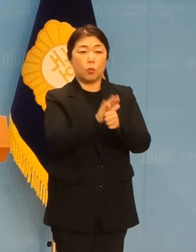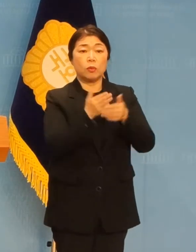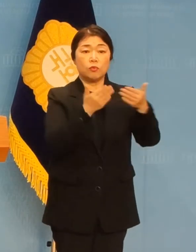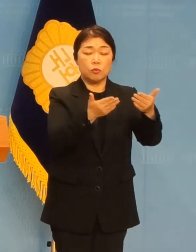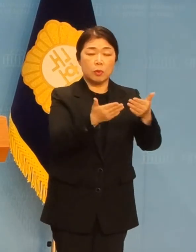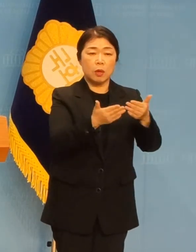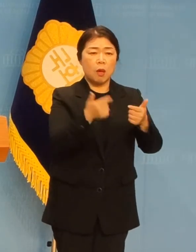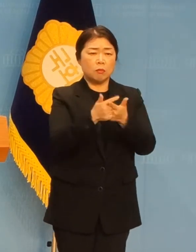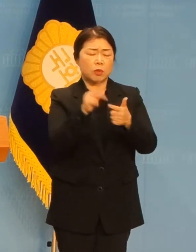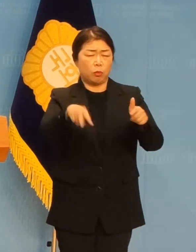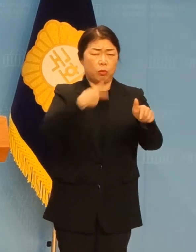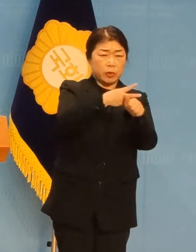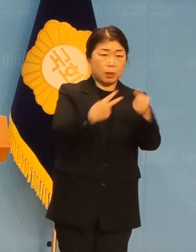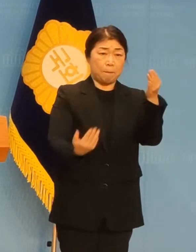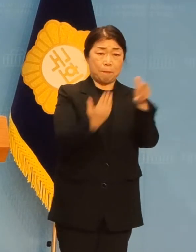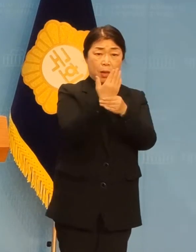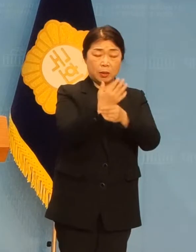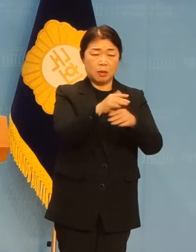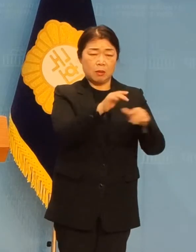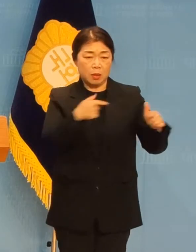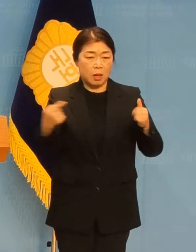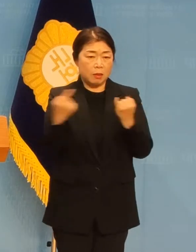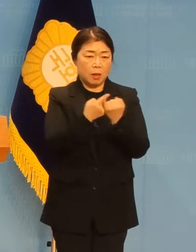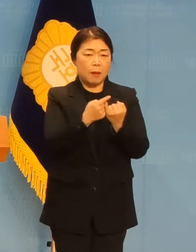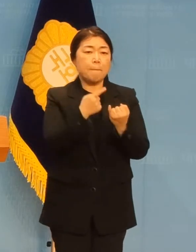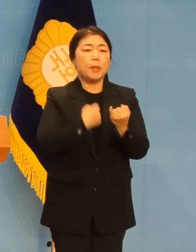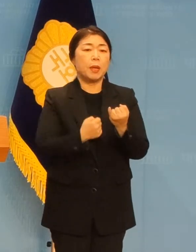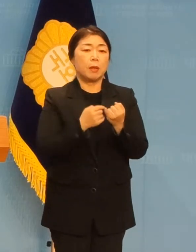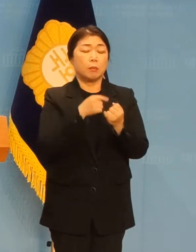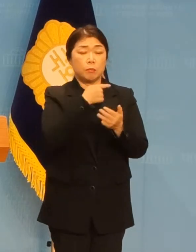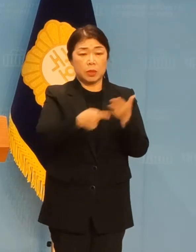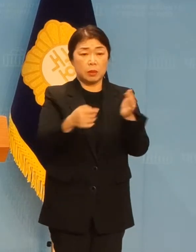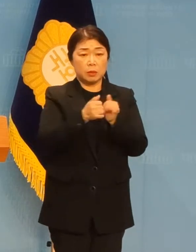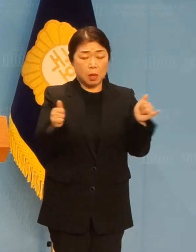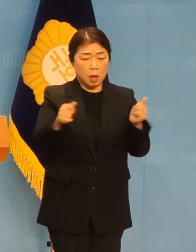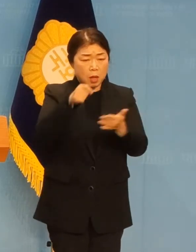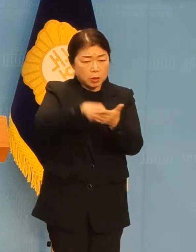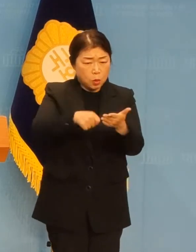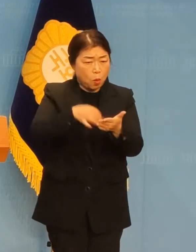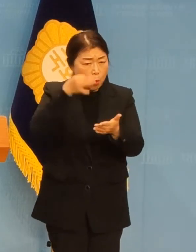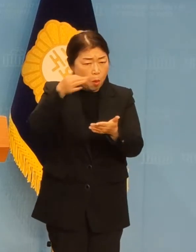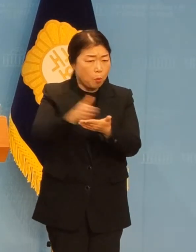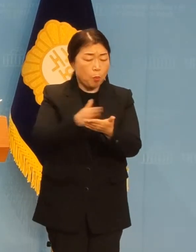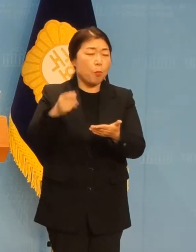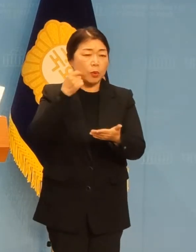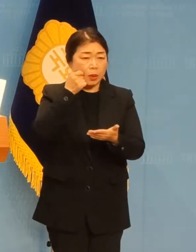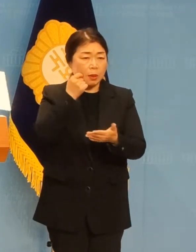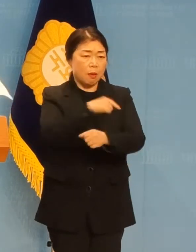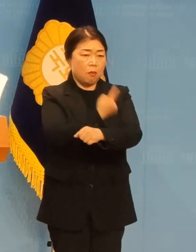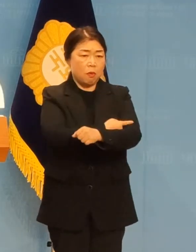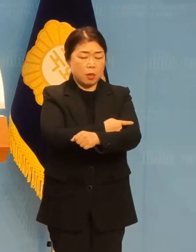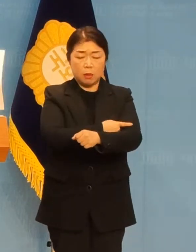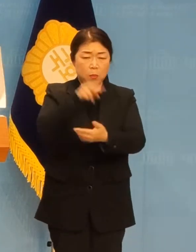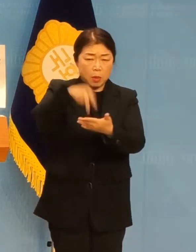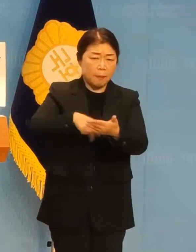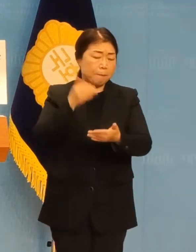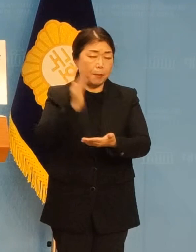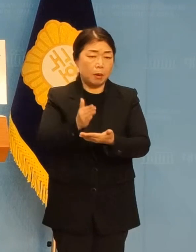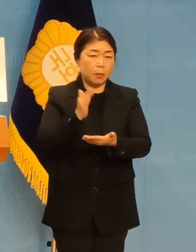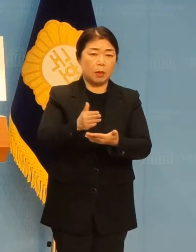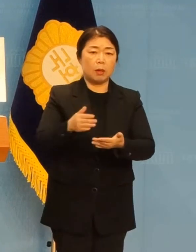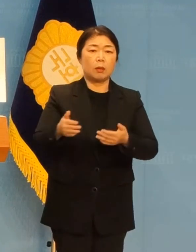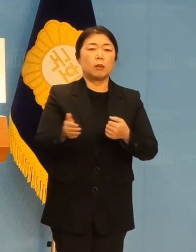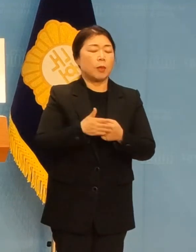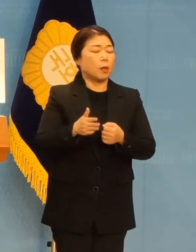돌려차기 사건 등 수많은 살해 피해자들이 기록조차 볼 수 없었던 것을 법원 기록을 보게 하고, 그리고